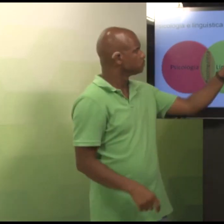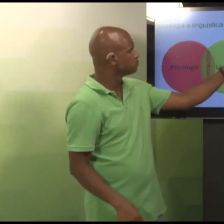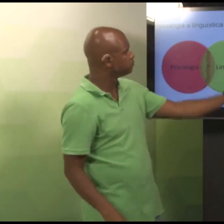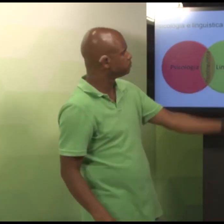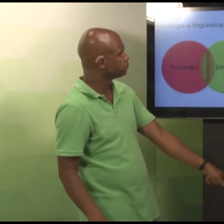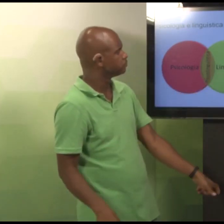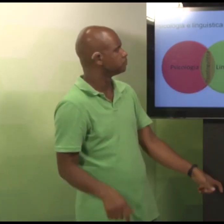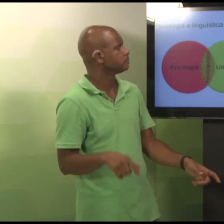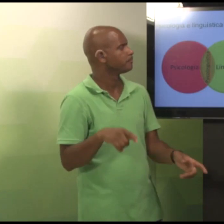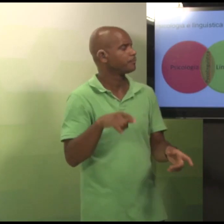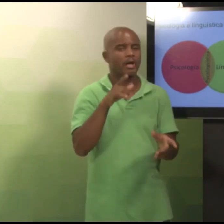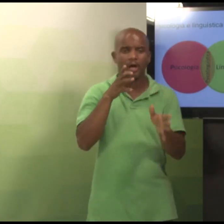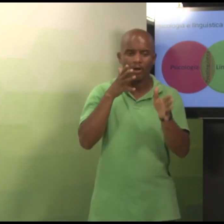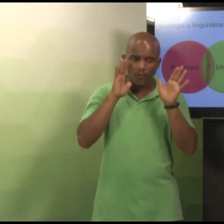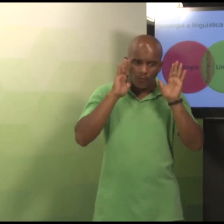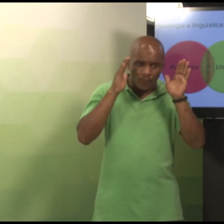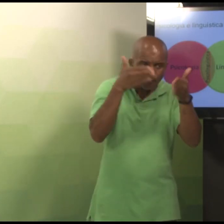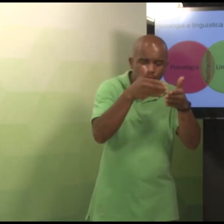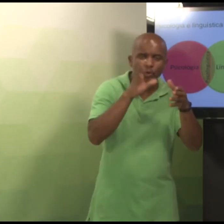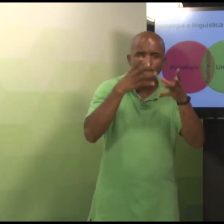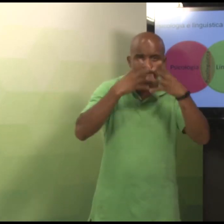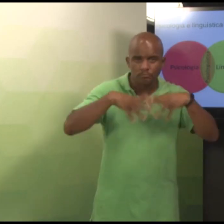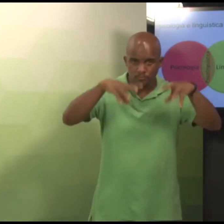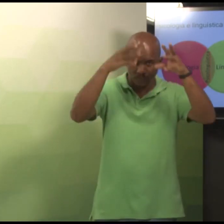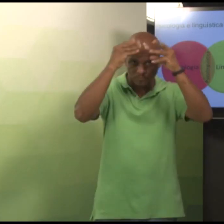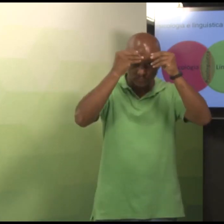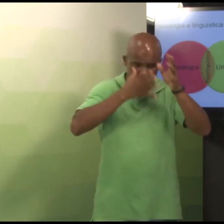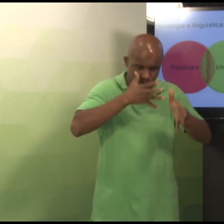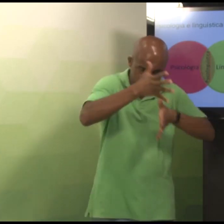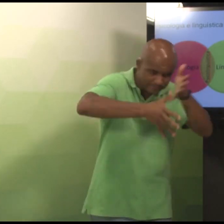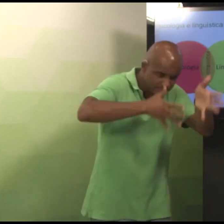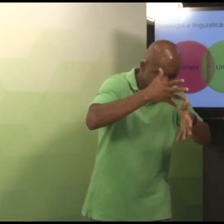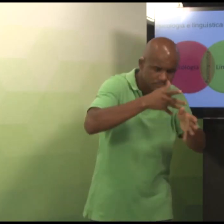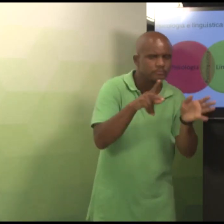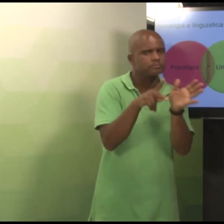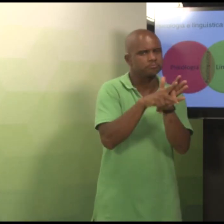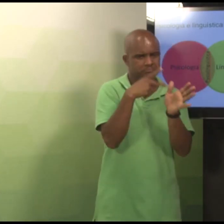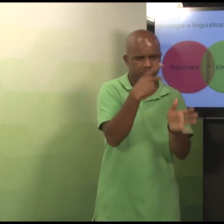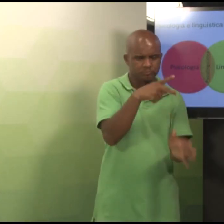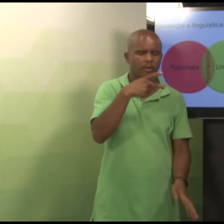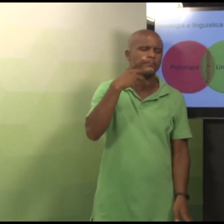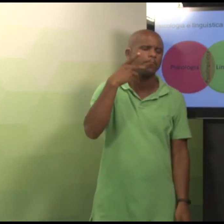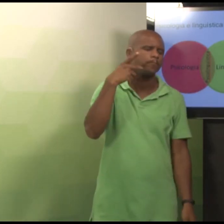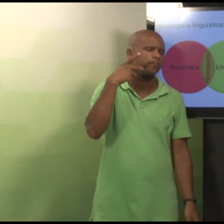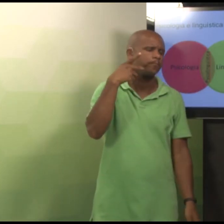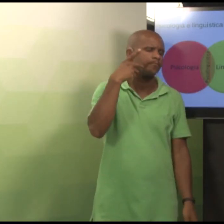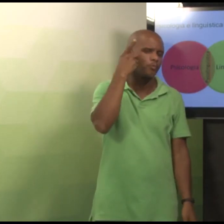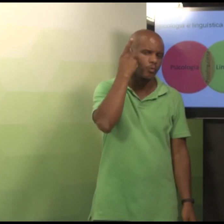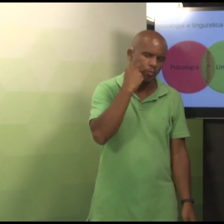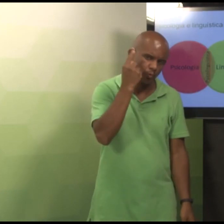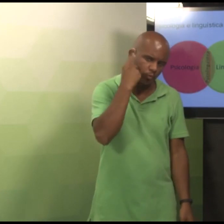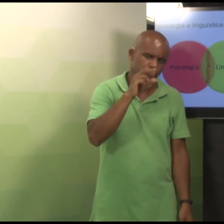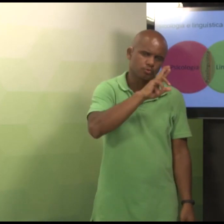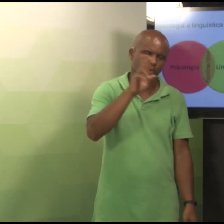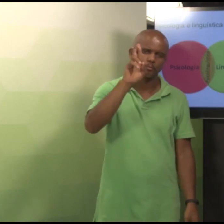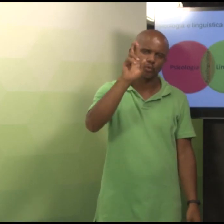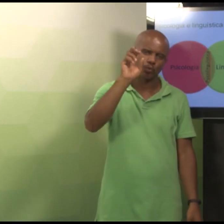Alguns autores que se destacaram nesses estudos, com foco na aquisição da língua de sinais.